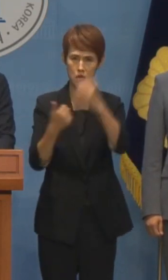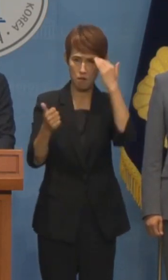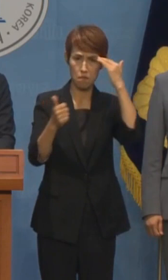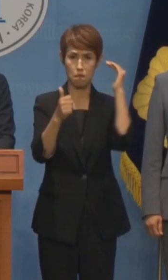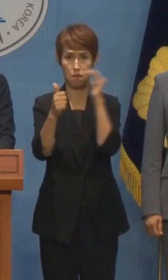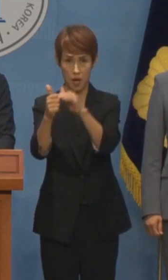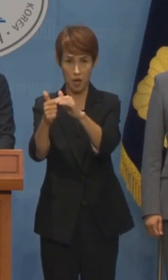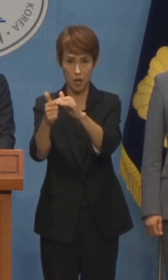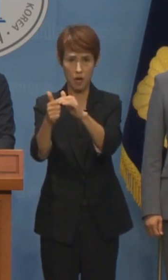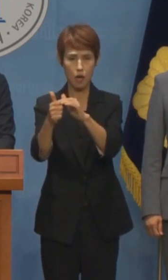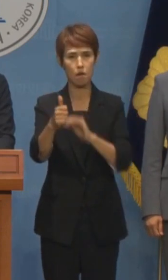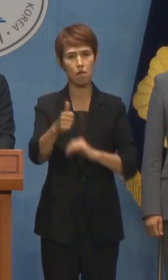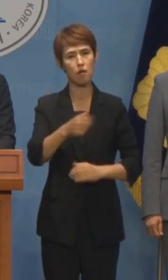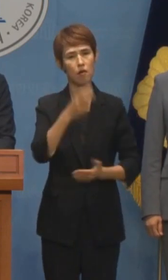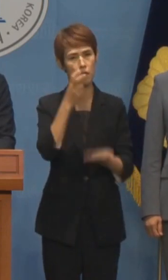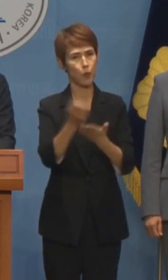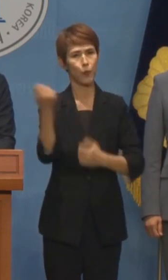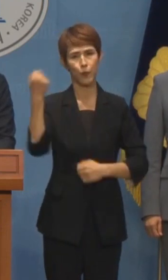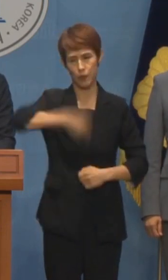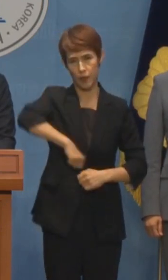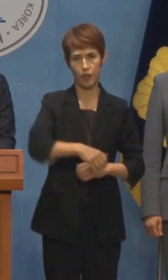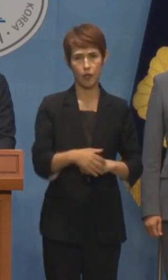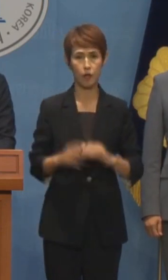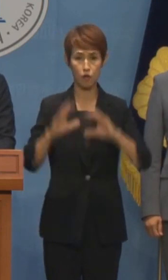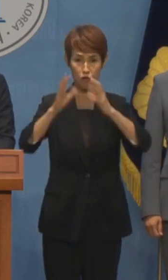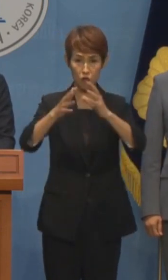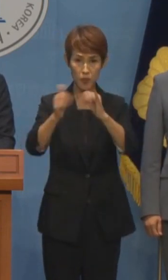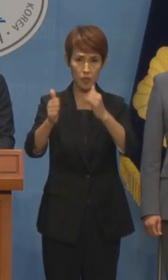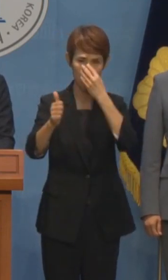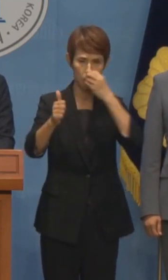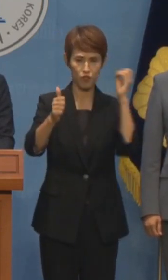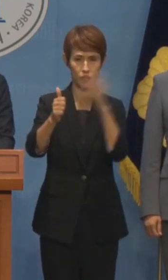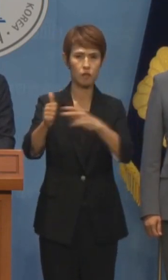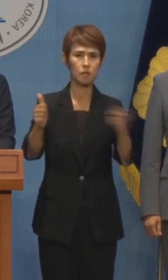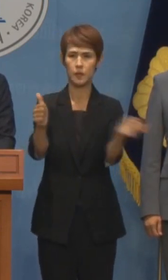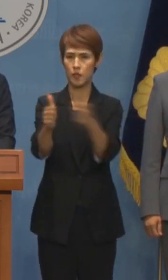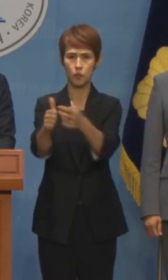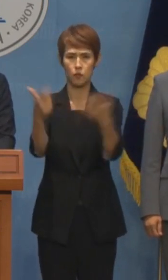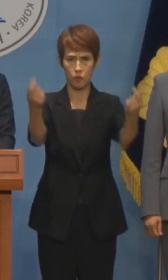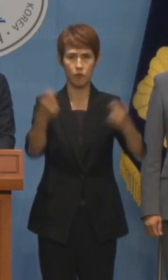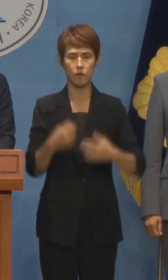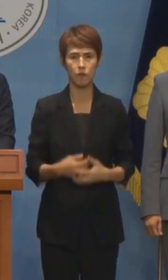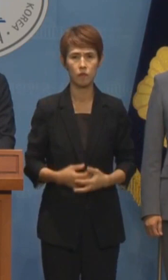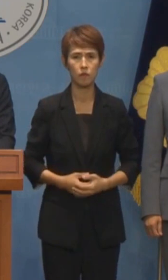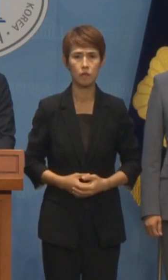것은 중대한 법 위반이자 국민에 대한 배신 행위입니다.